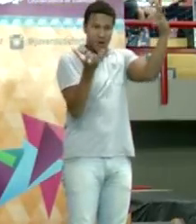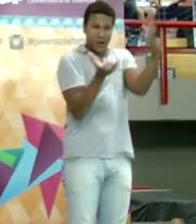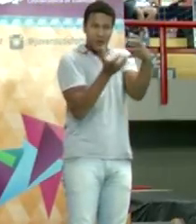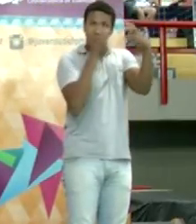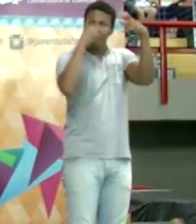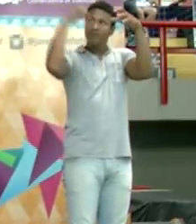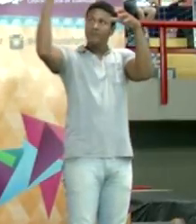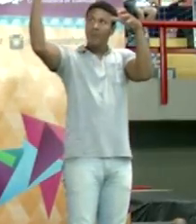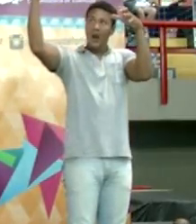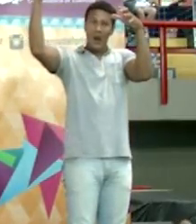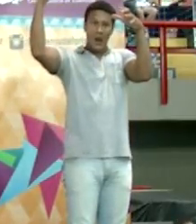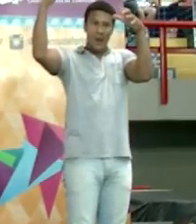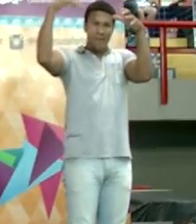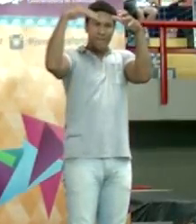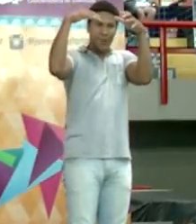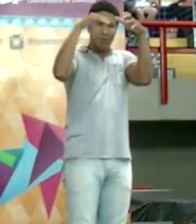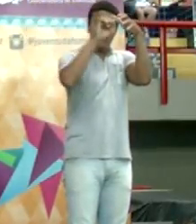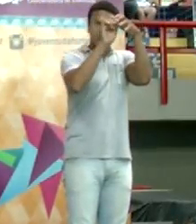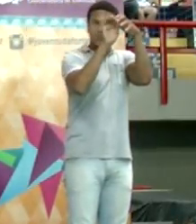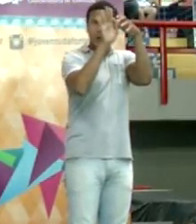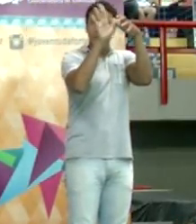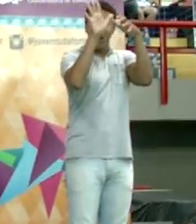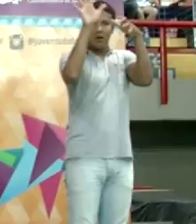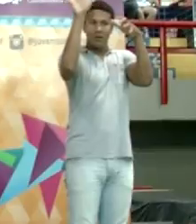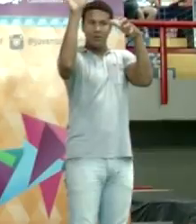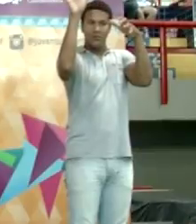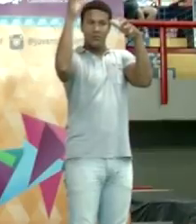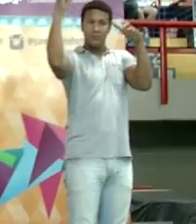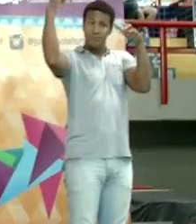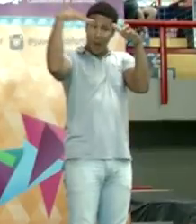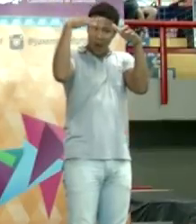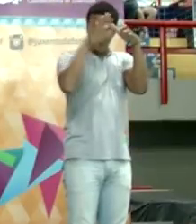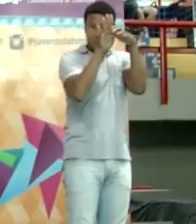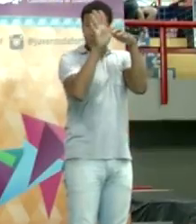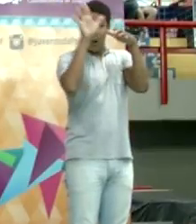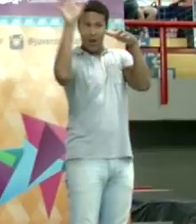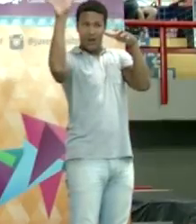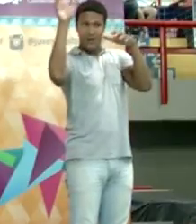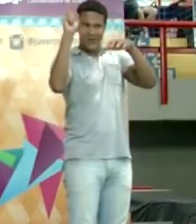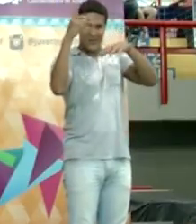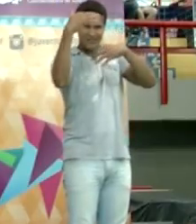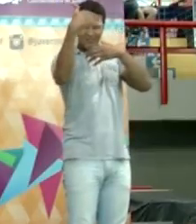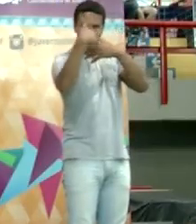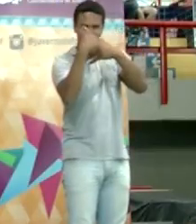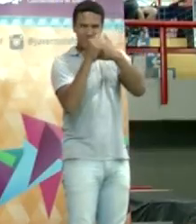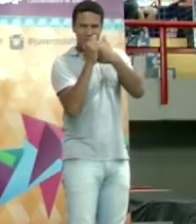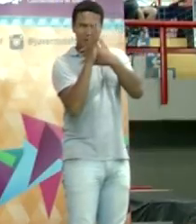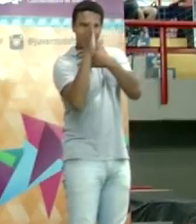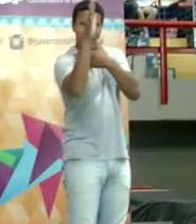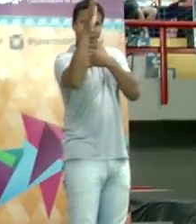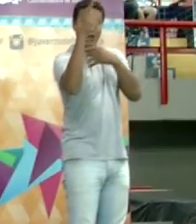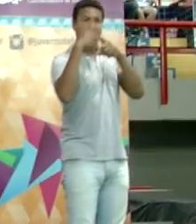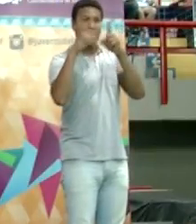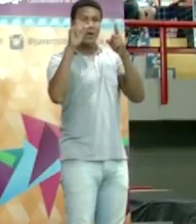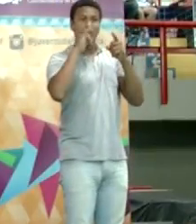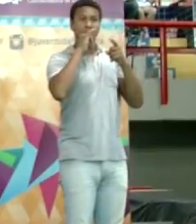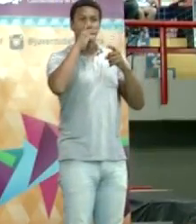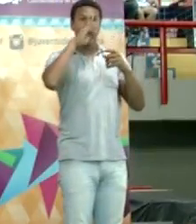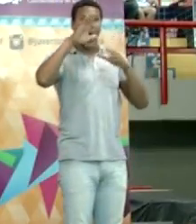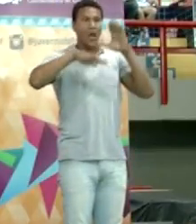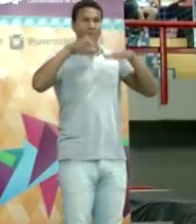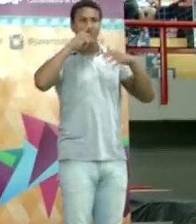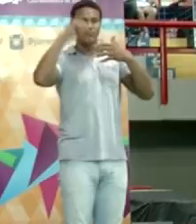bate na Terra, reflete radiação infravermelha. Essa radiação infravermelha fica